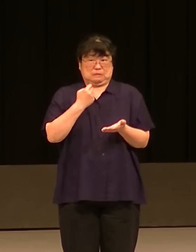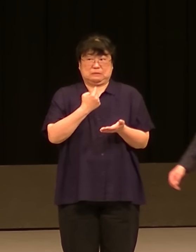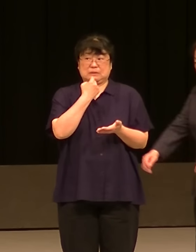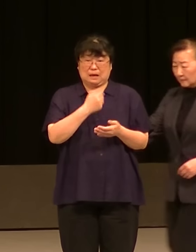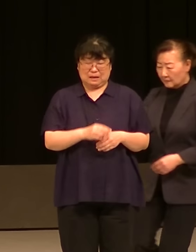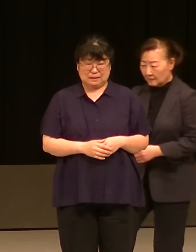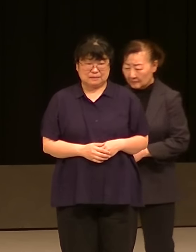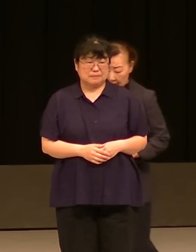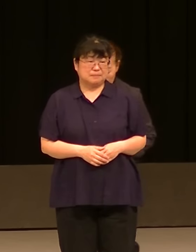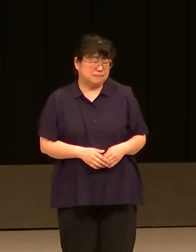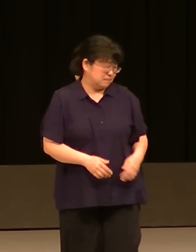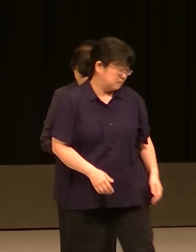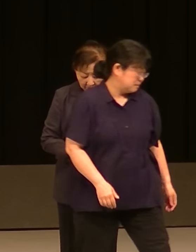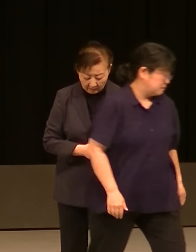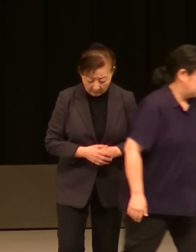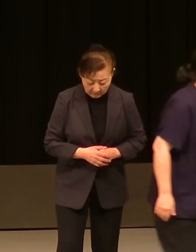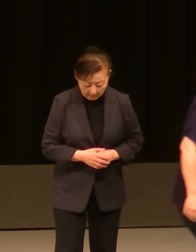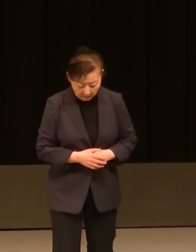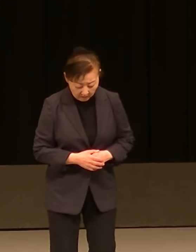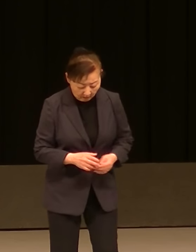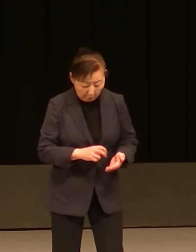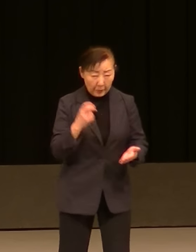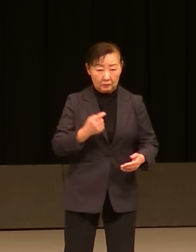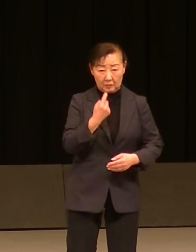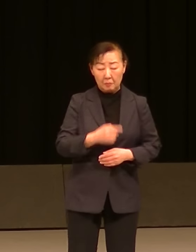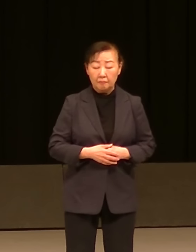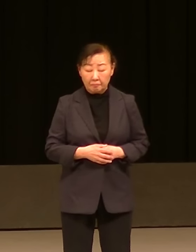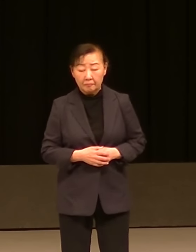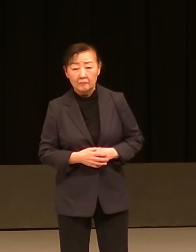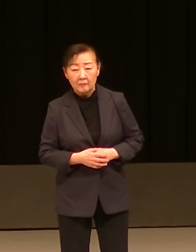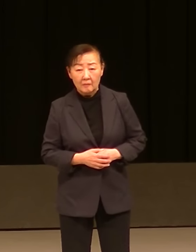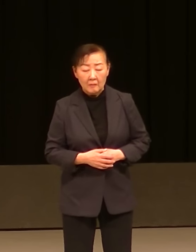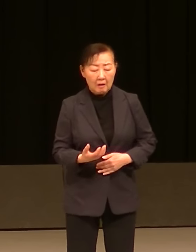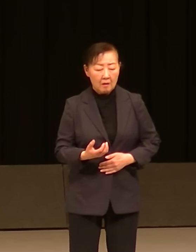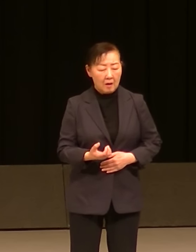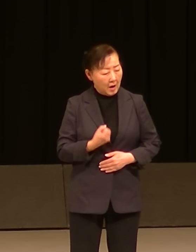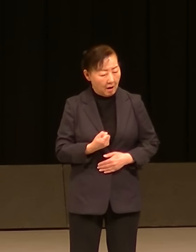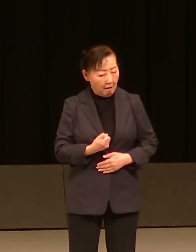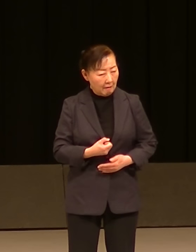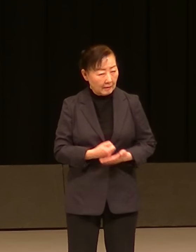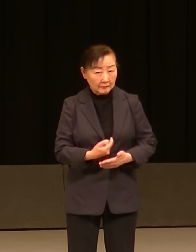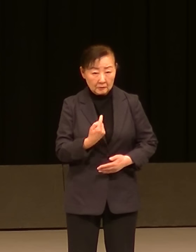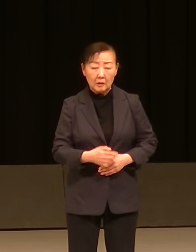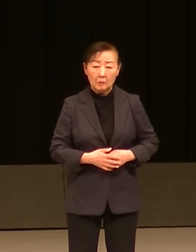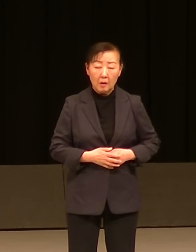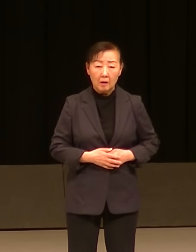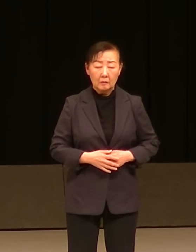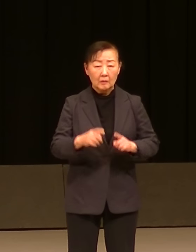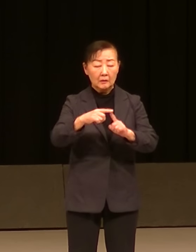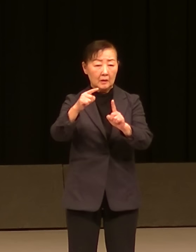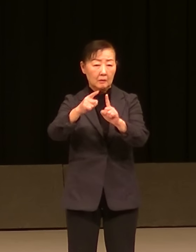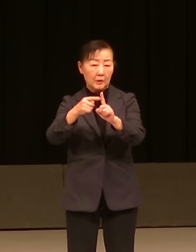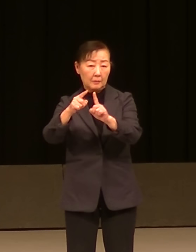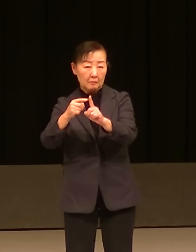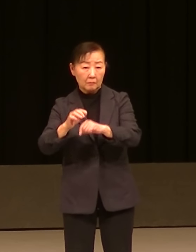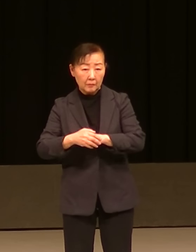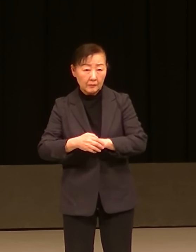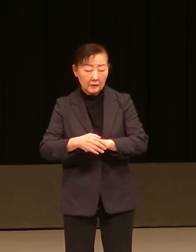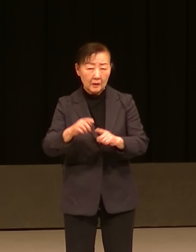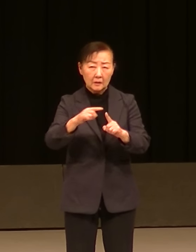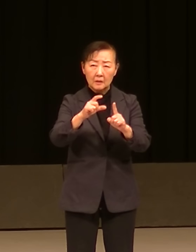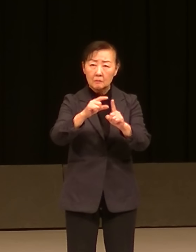が、その時点で、この確信をしましたのが、この TPP は実は